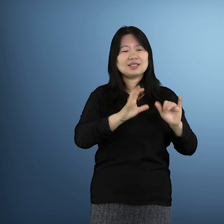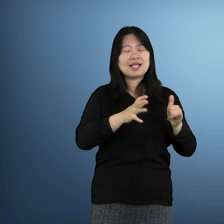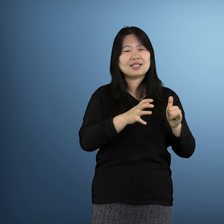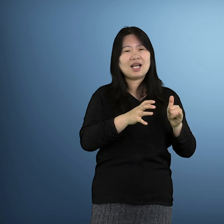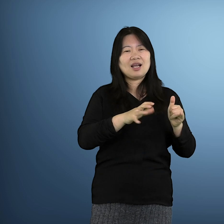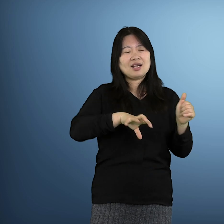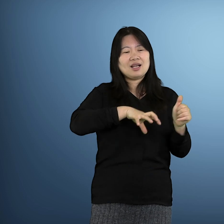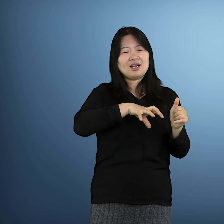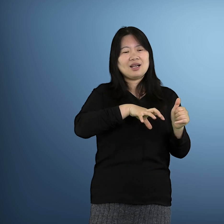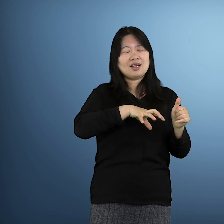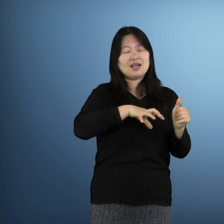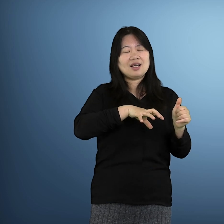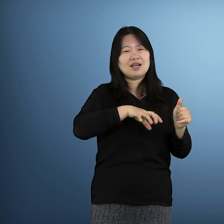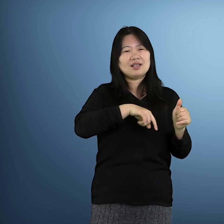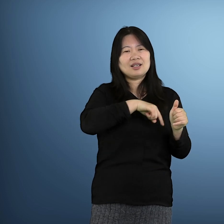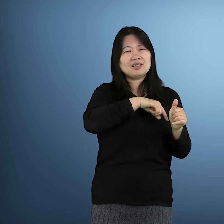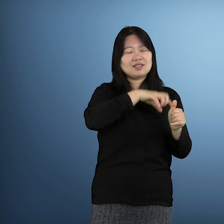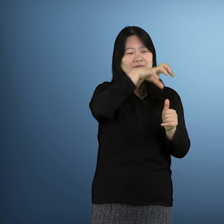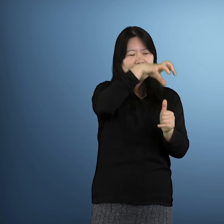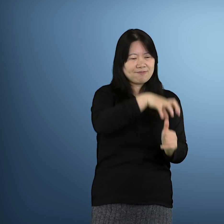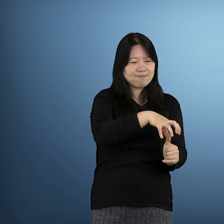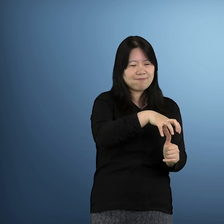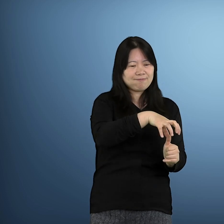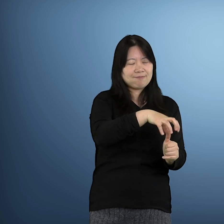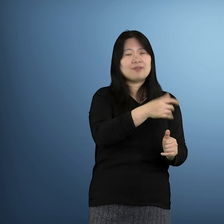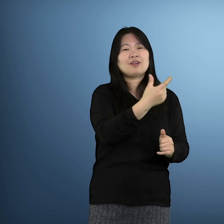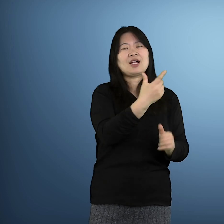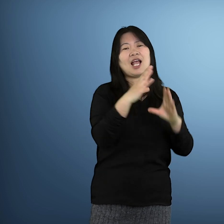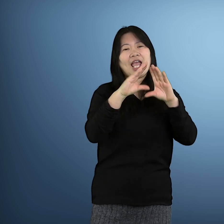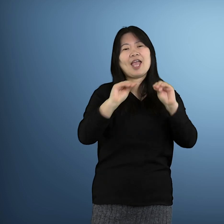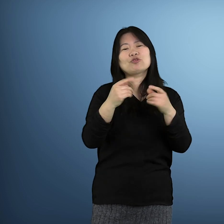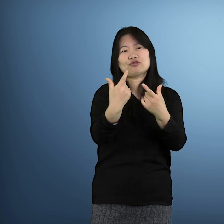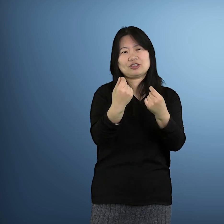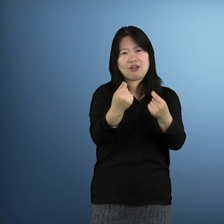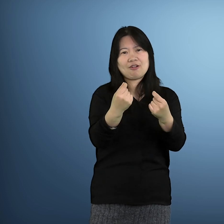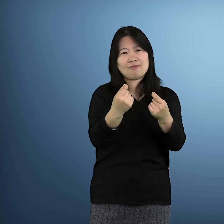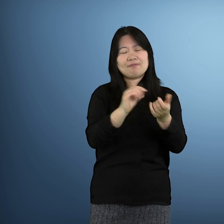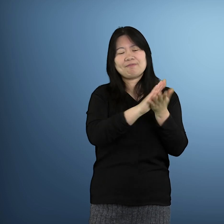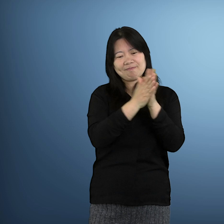세속화의 본부인 애굽처럼 애굽화되었다.